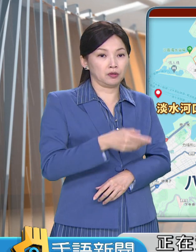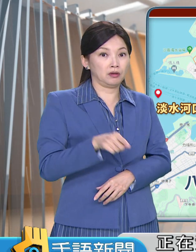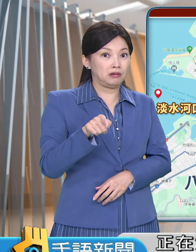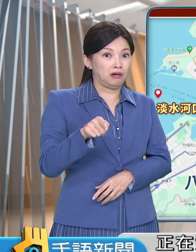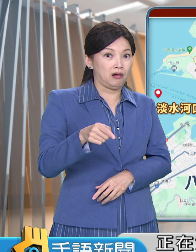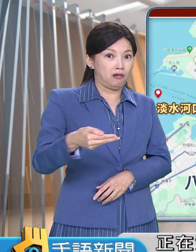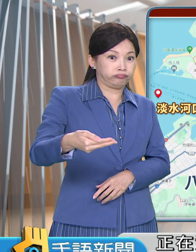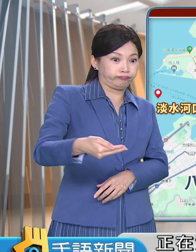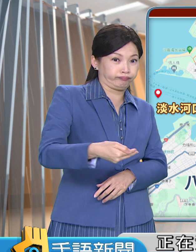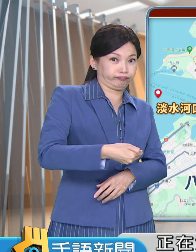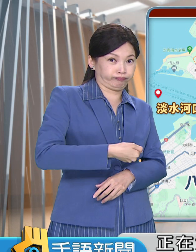行调查，